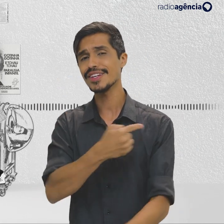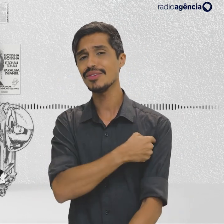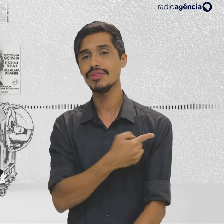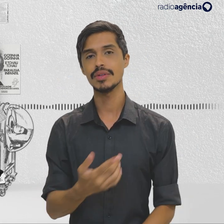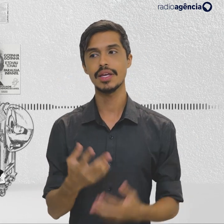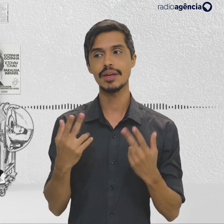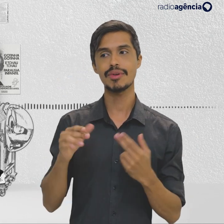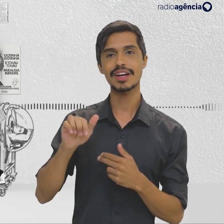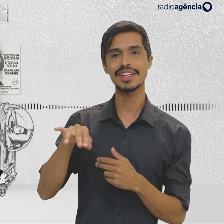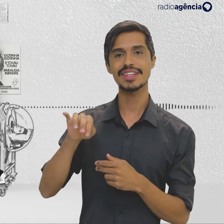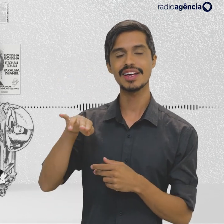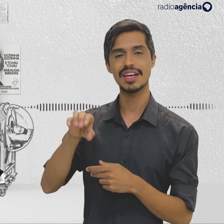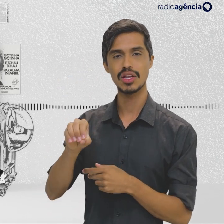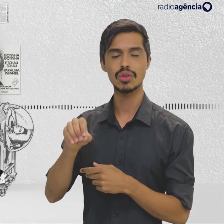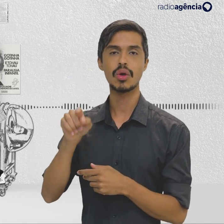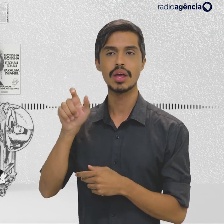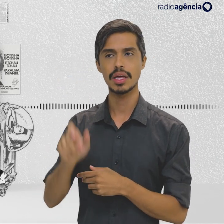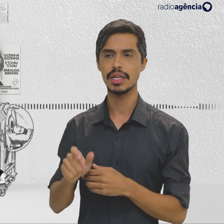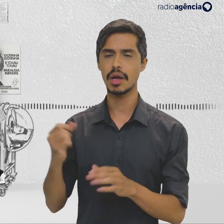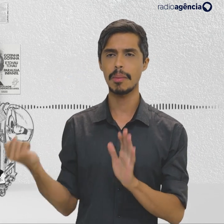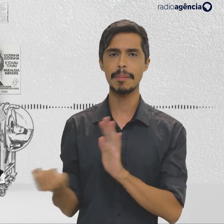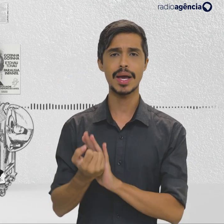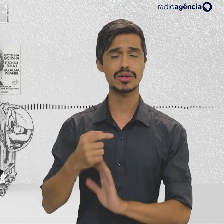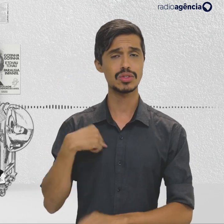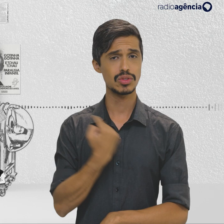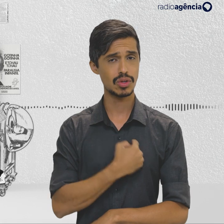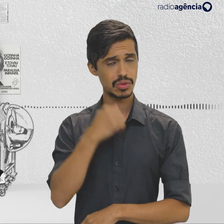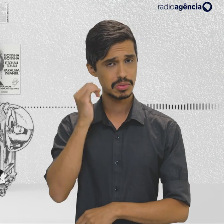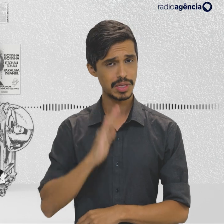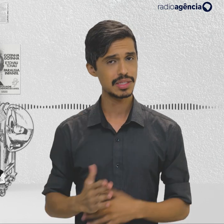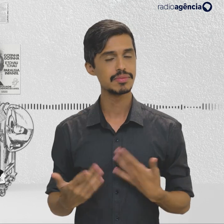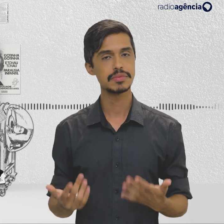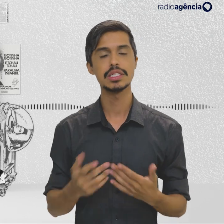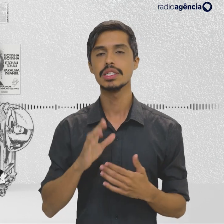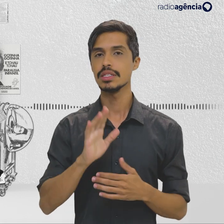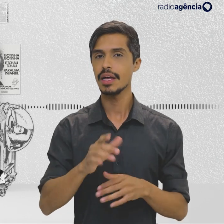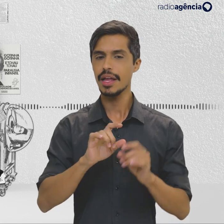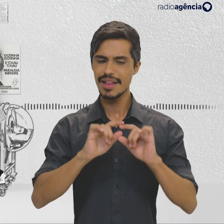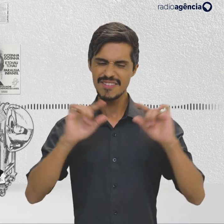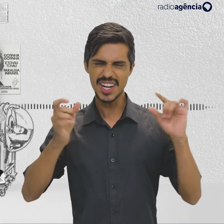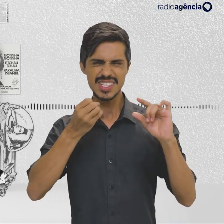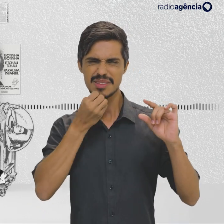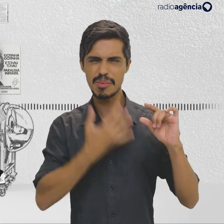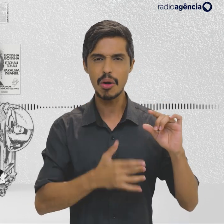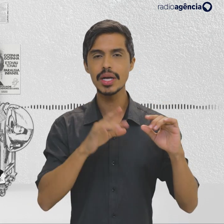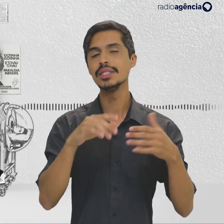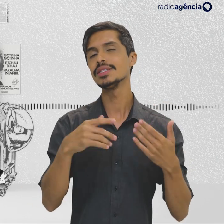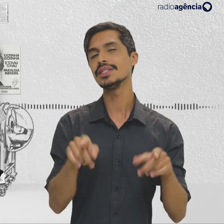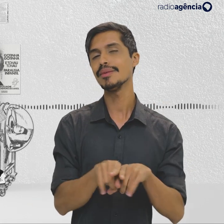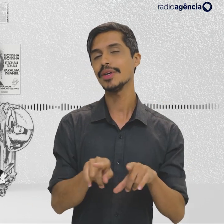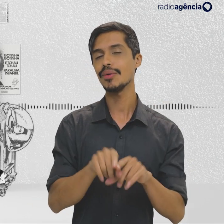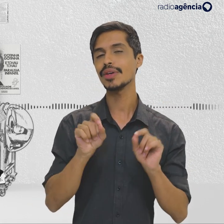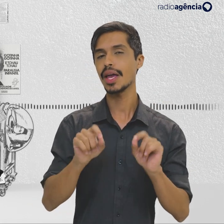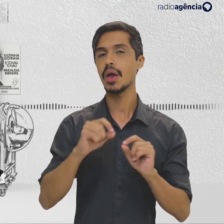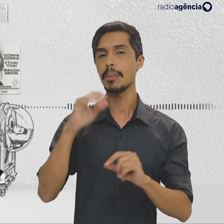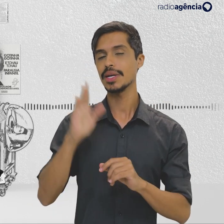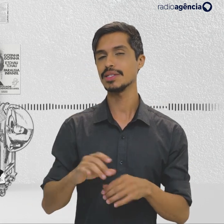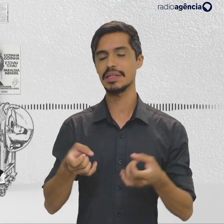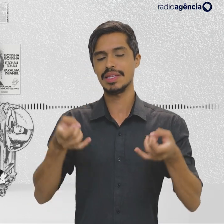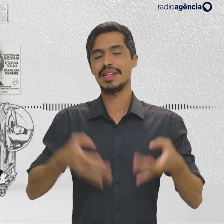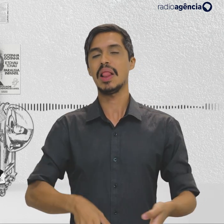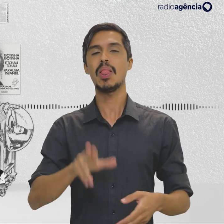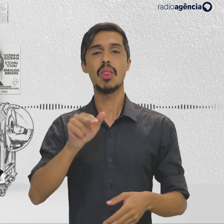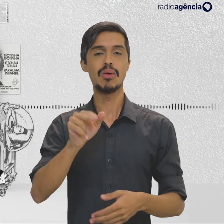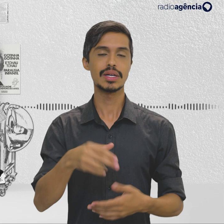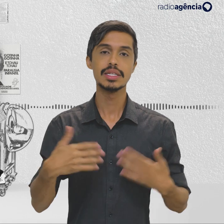que assim como Caetano é um símbolo do nosso país aliás falando em máximas nacionais a gente sabe que o brasileiro